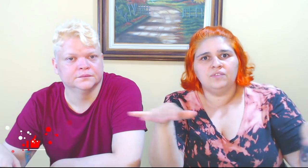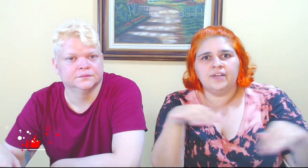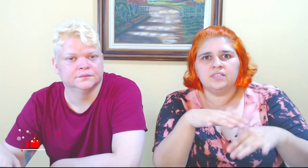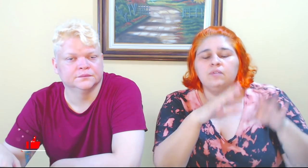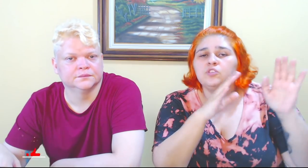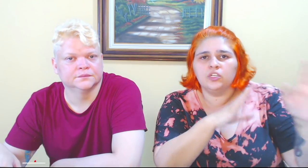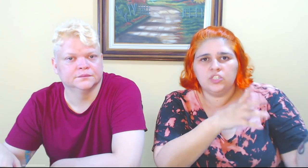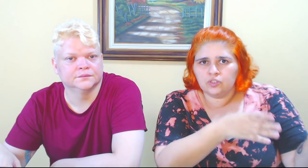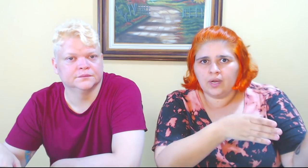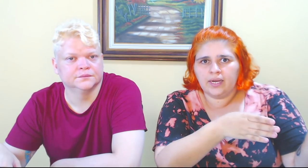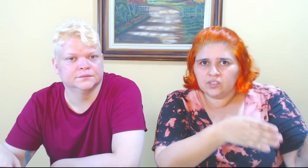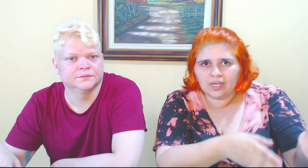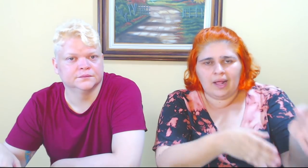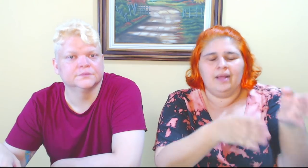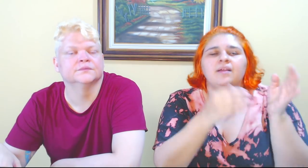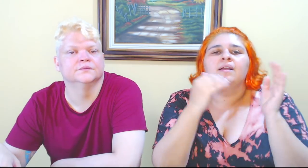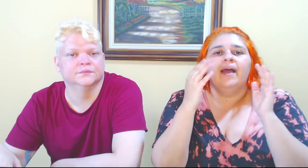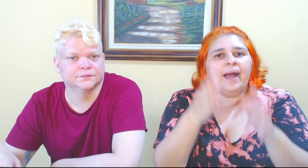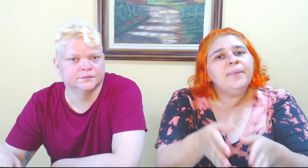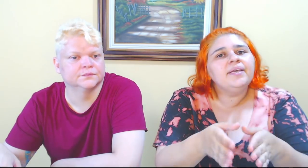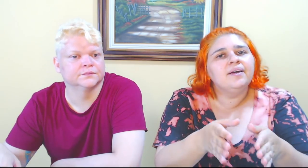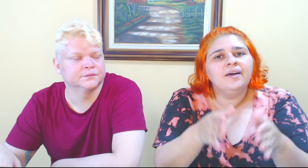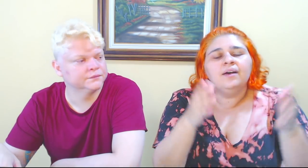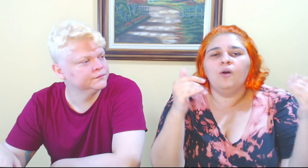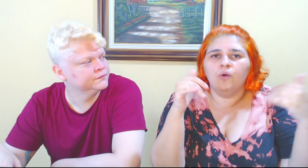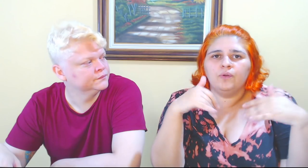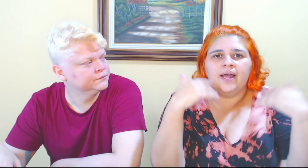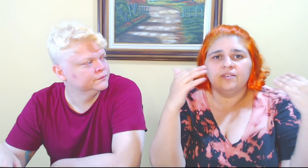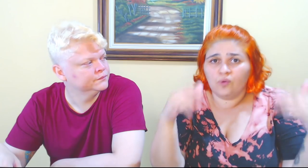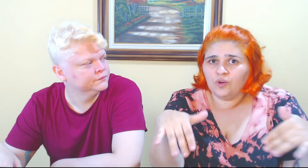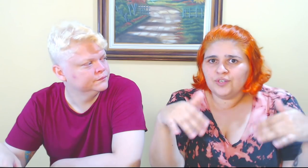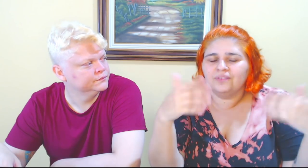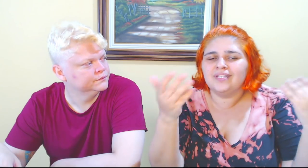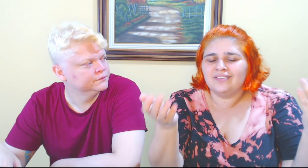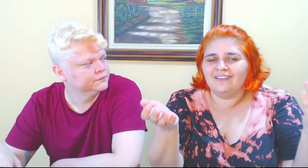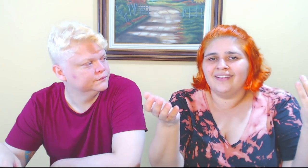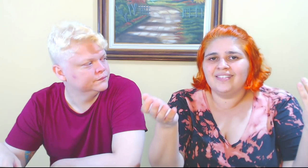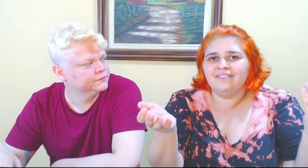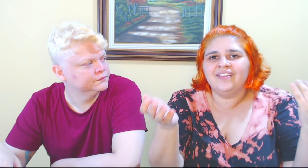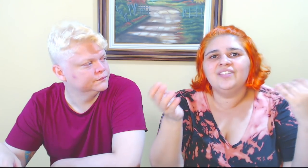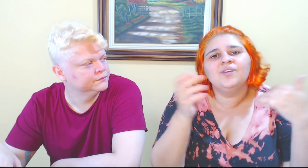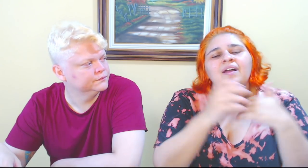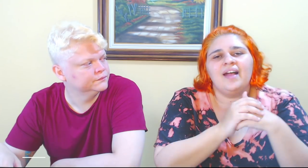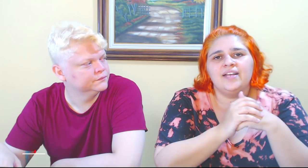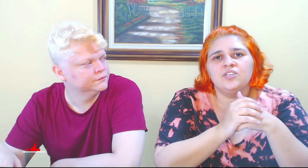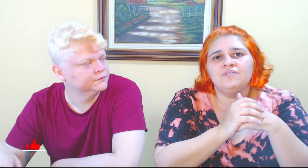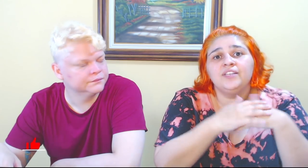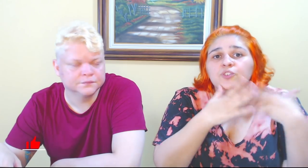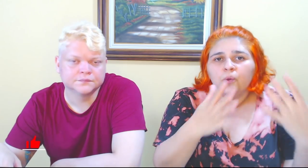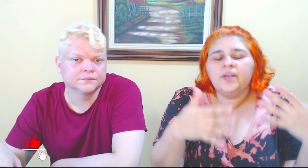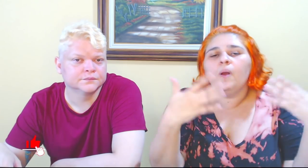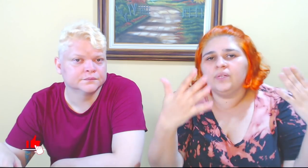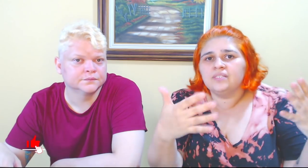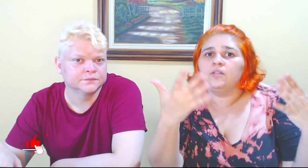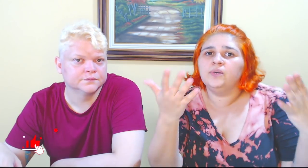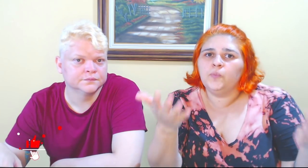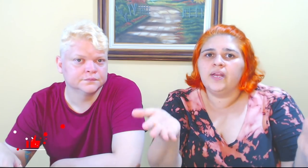vazio E só tinha jornalista lá Amanhã Ou no caso hoje Quando você estiver vendo Esse vídeo A gente vai descobrir Como está sendo Uma experiência